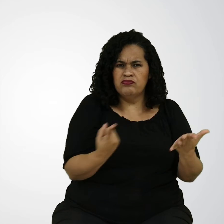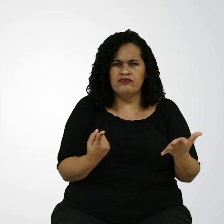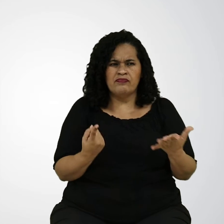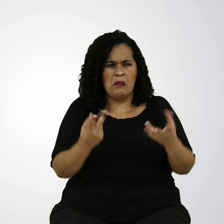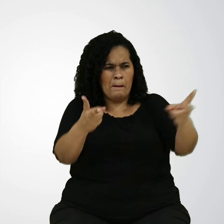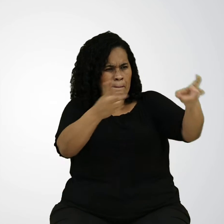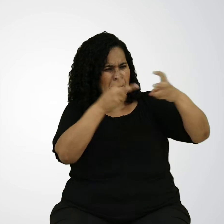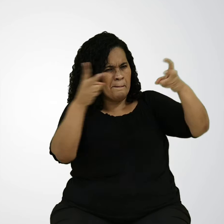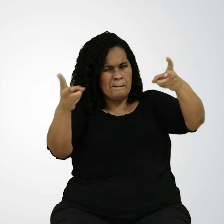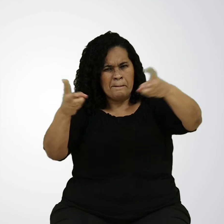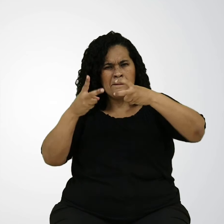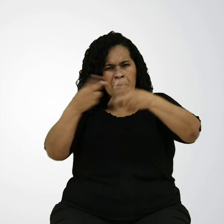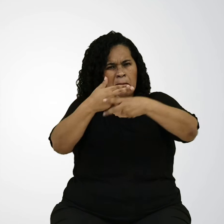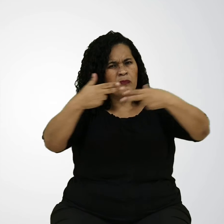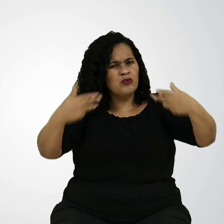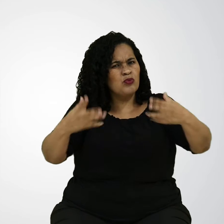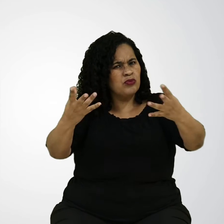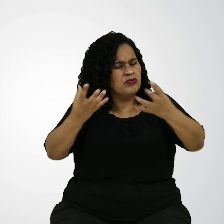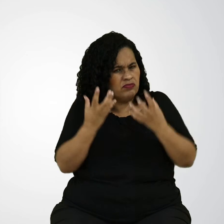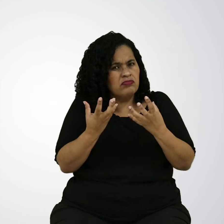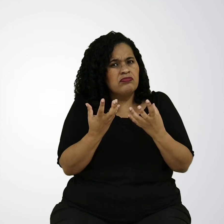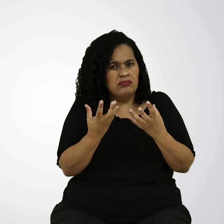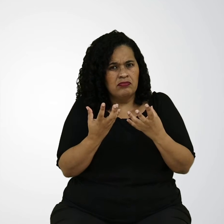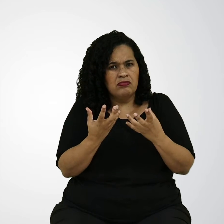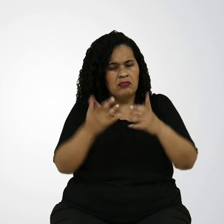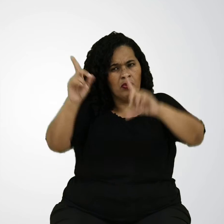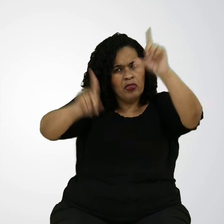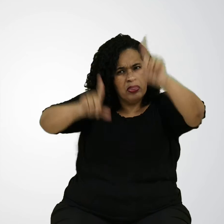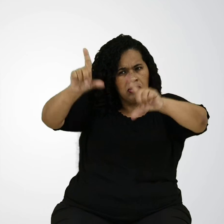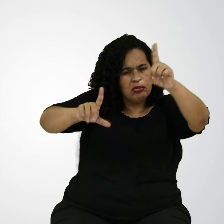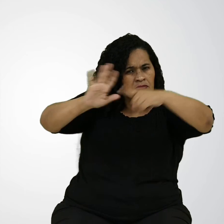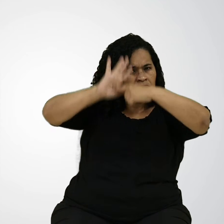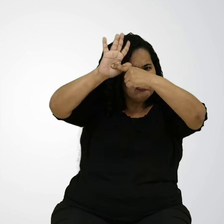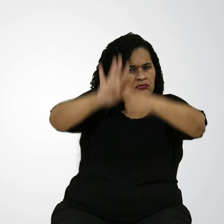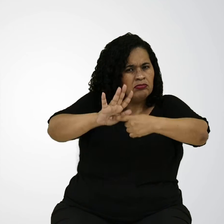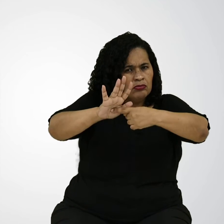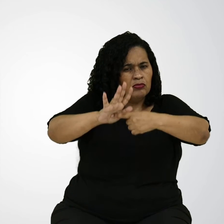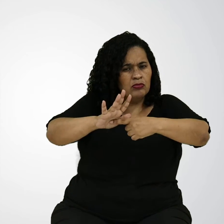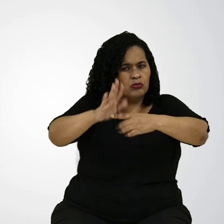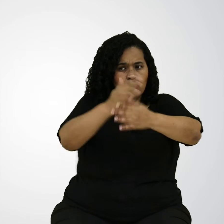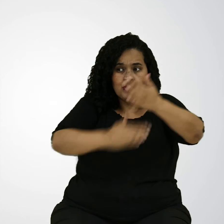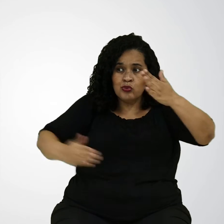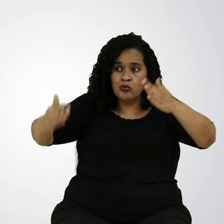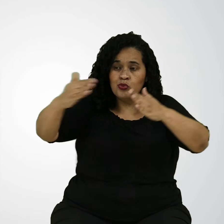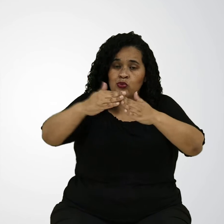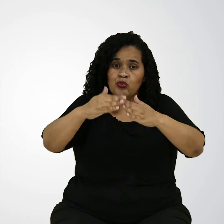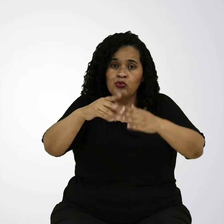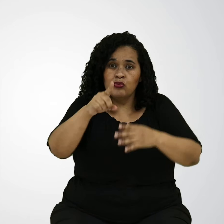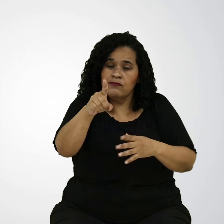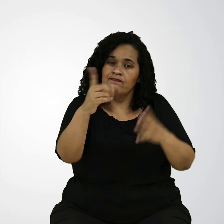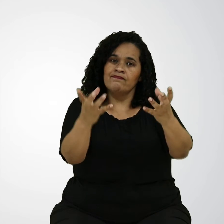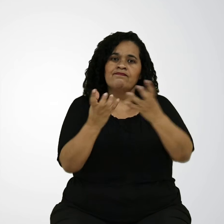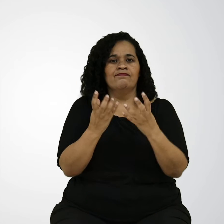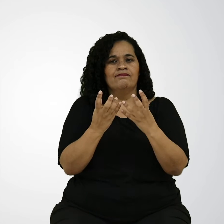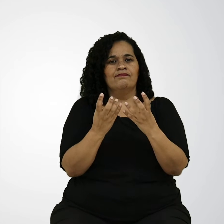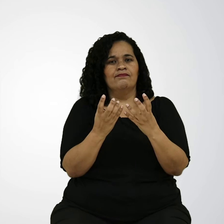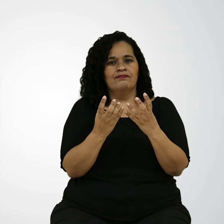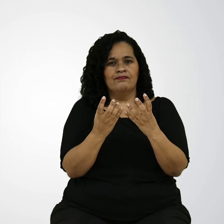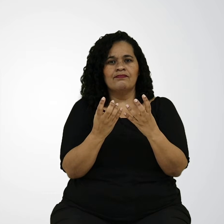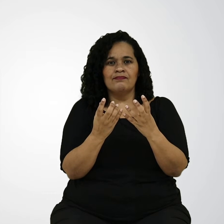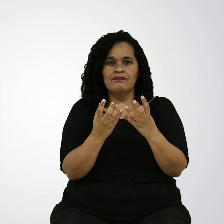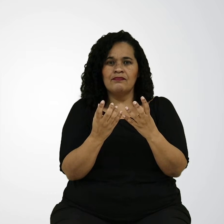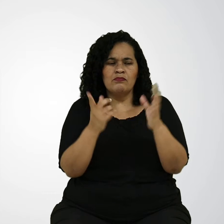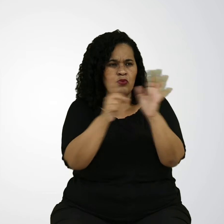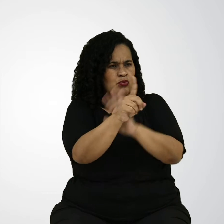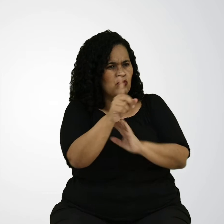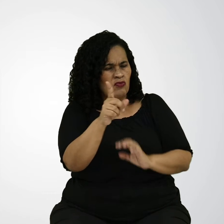falta. Né? Você pode observar, tudo quanto é propaganda, ele mostra para você o que está faltando. Né? Você ainda não tem esse produto. Como e você é